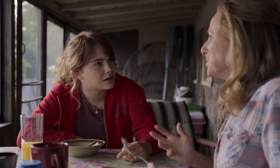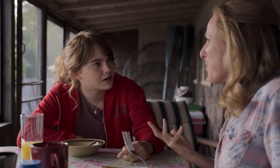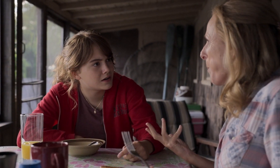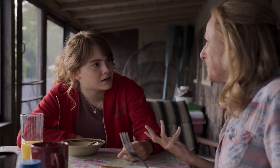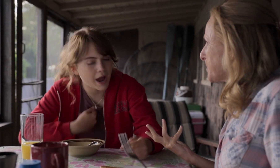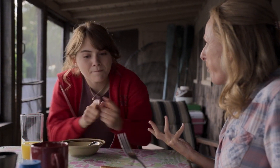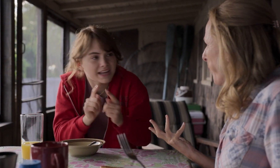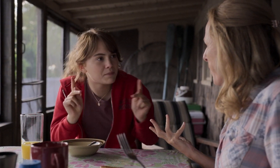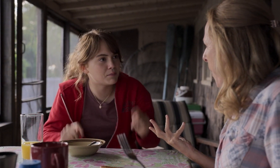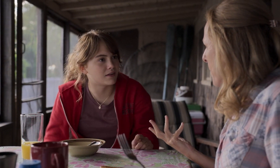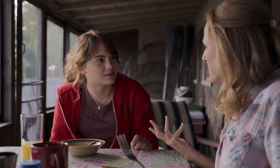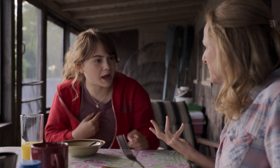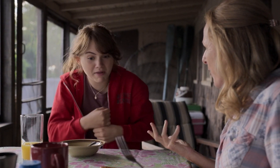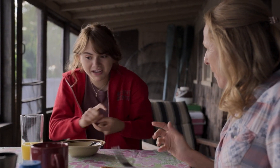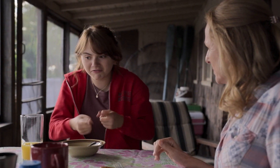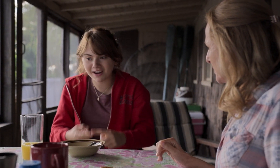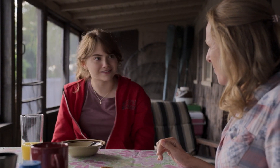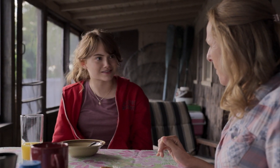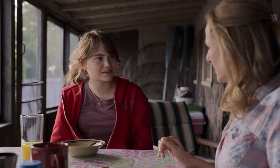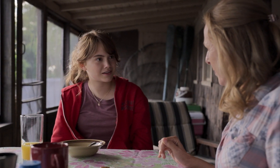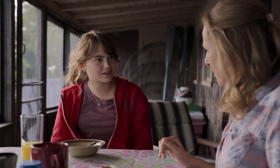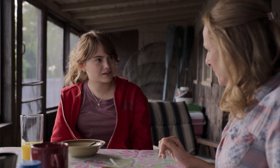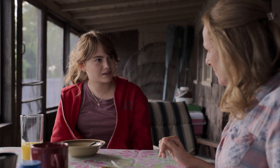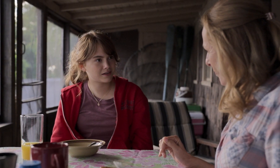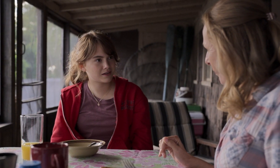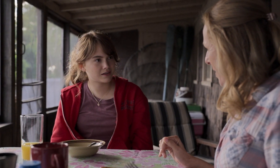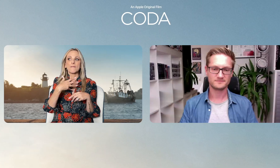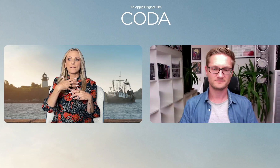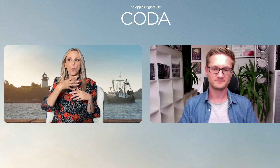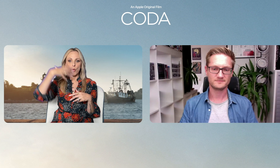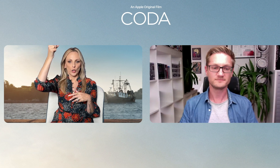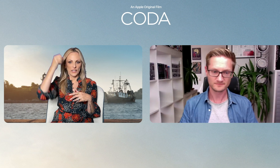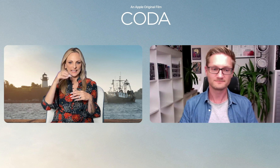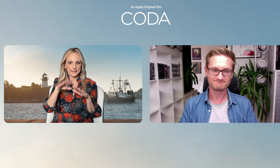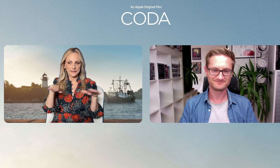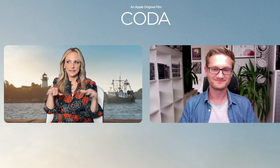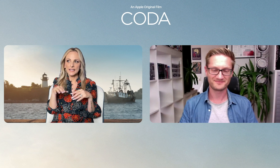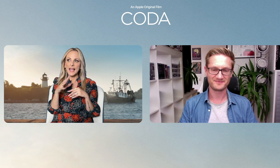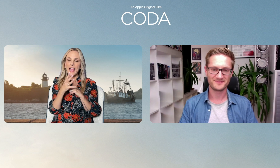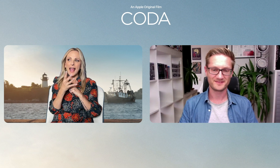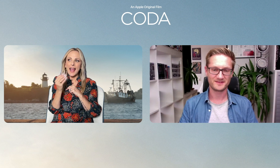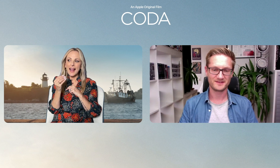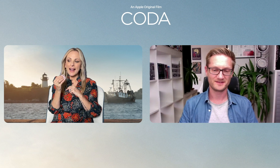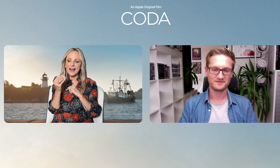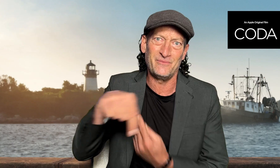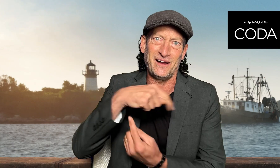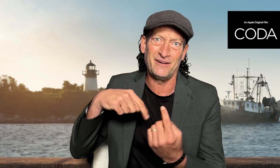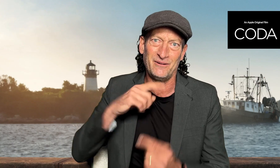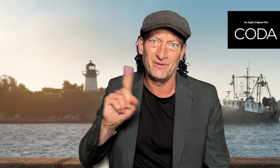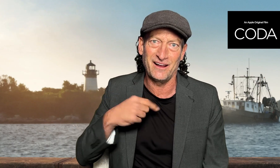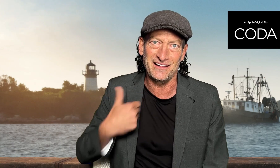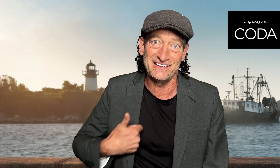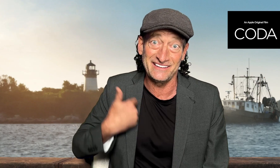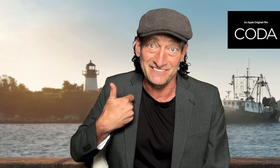Grand Jury-Preis, den Zuschauerpreis, den Regiepreis und den Ensemble-Preis. Oscar-Preisträgerin Marley Matlin spielt die Mutter Jackie,